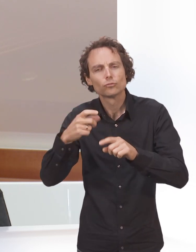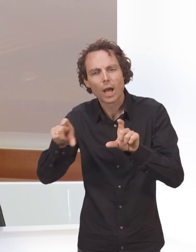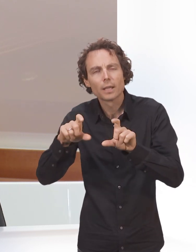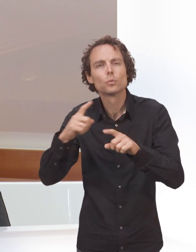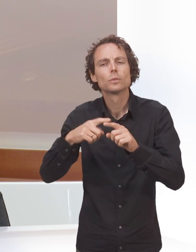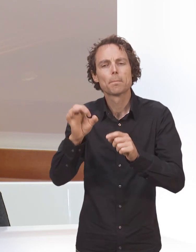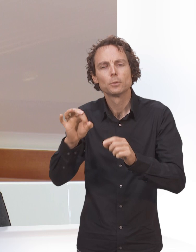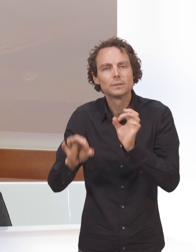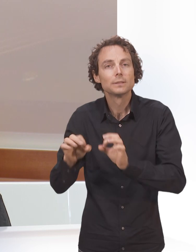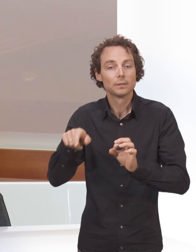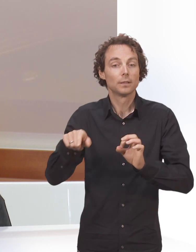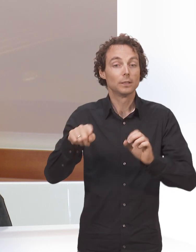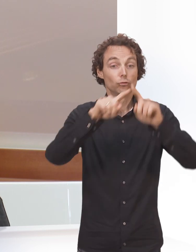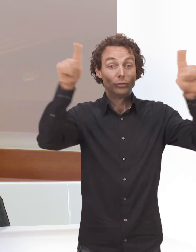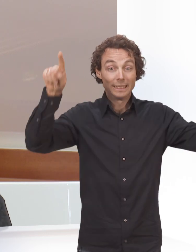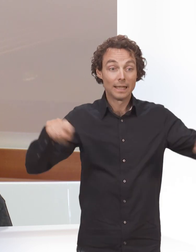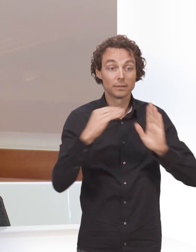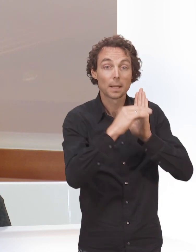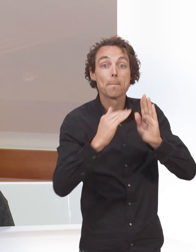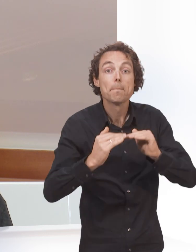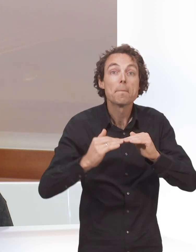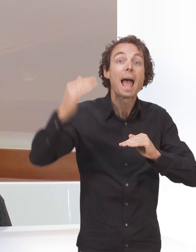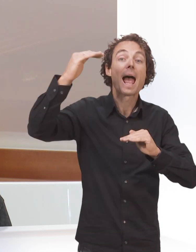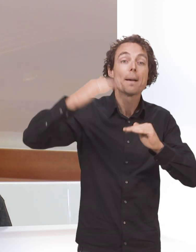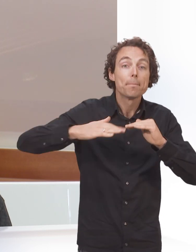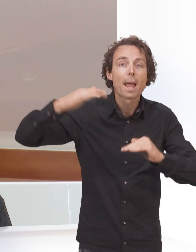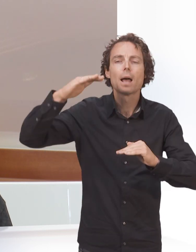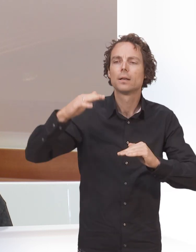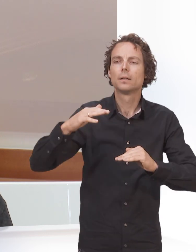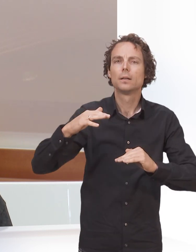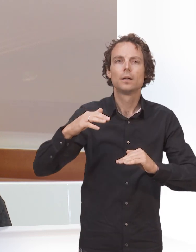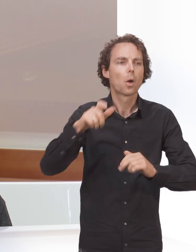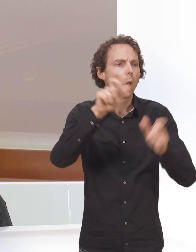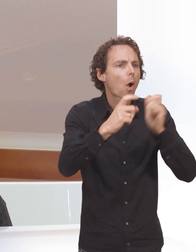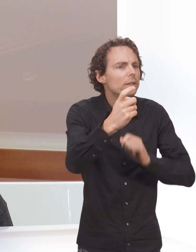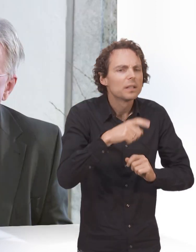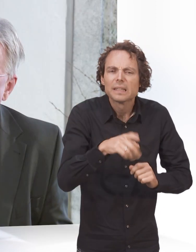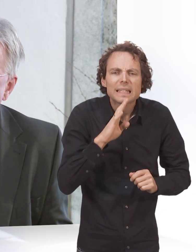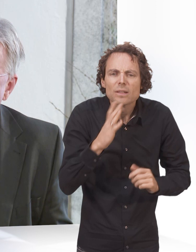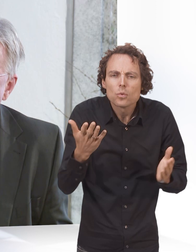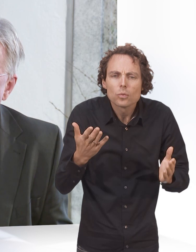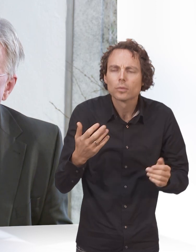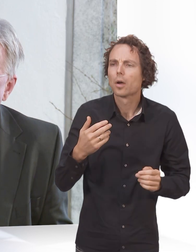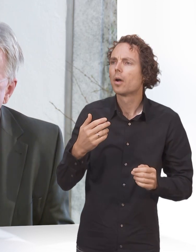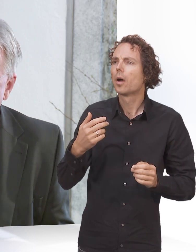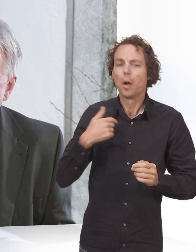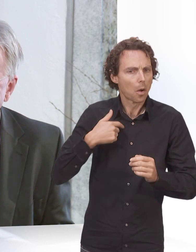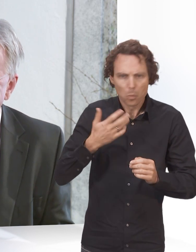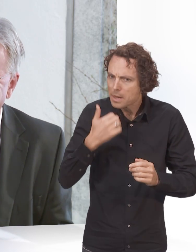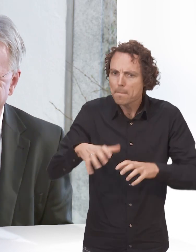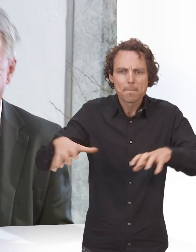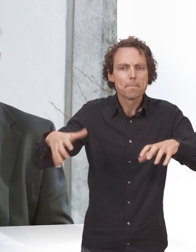mehr, Ausrufezeichen, mehr. Und da kamen Leute und sagten, reicht Ihnen nicht? Sag ich, nee, ich will mehr. Sag ich, unverschämt. Sag